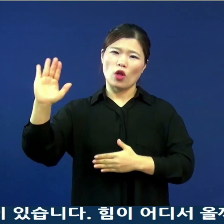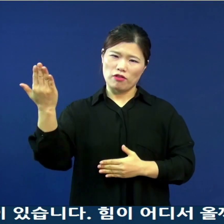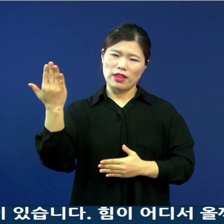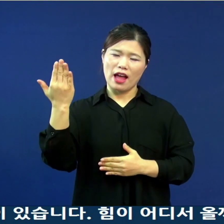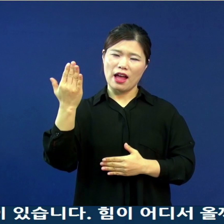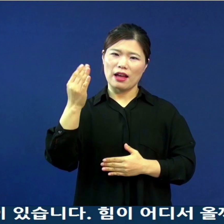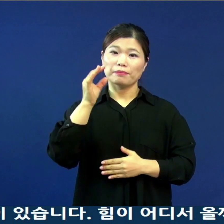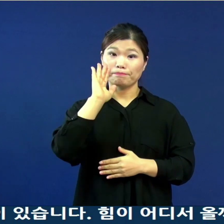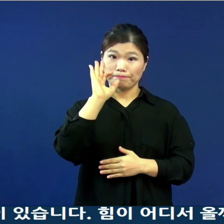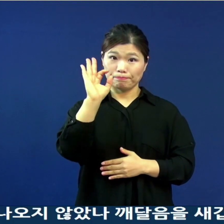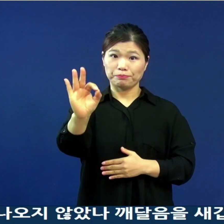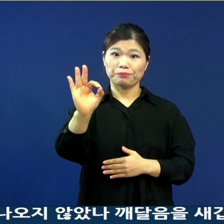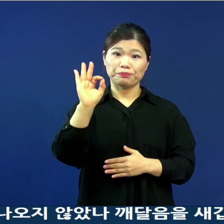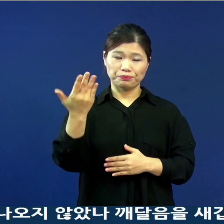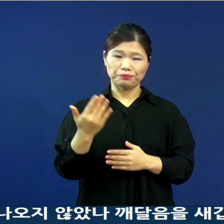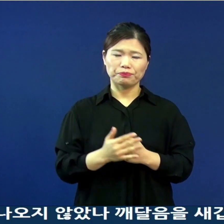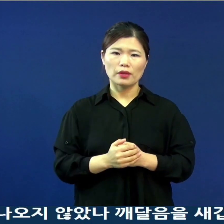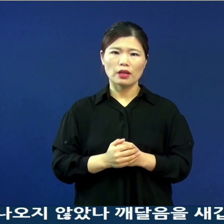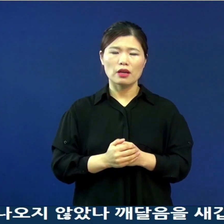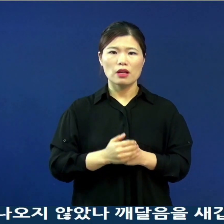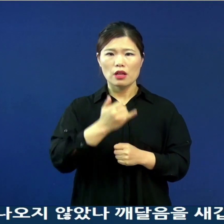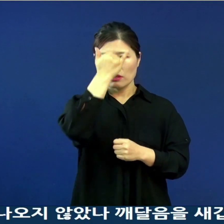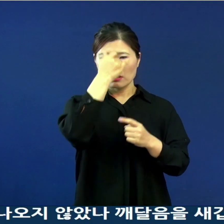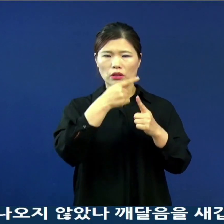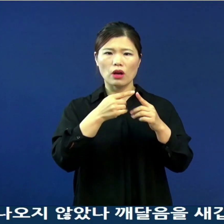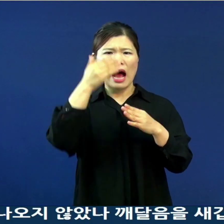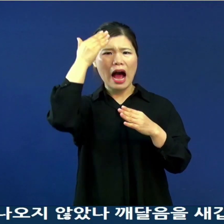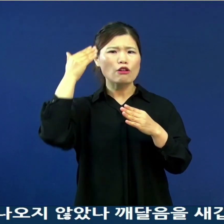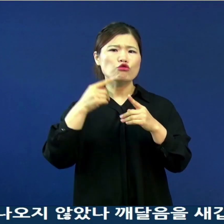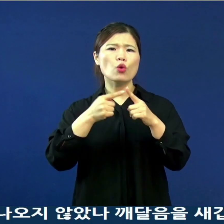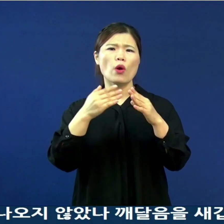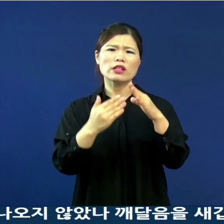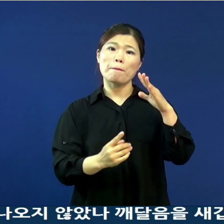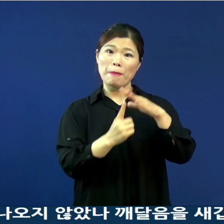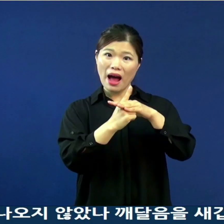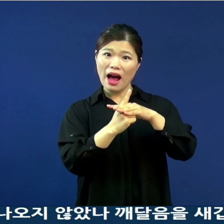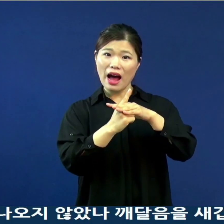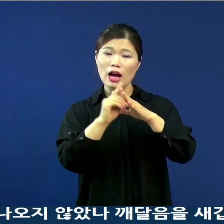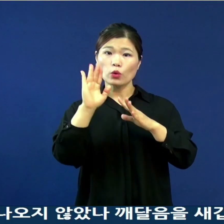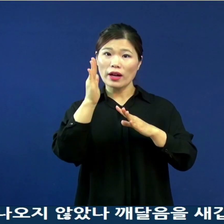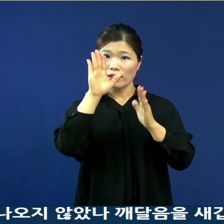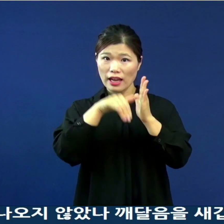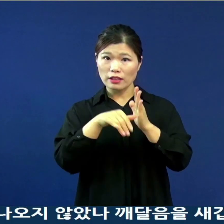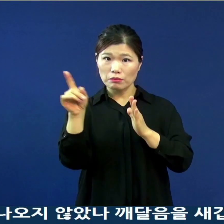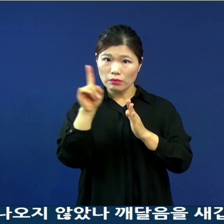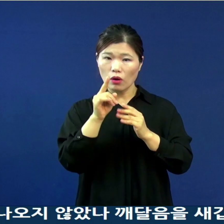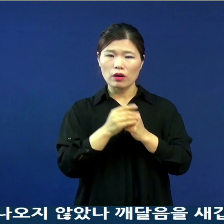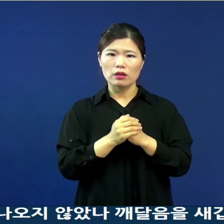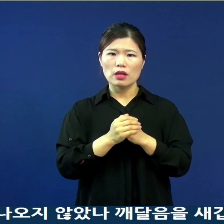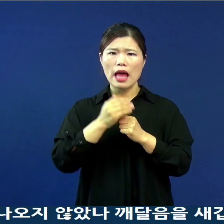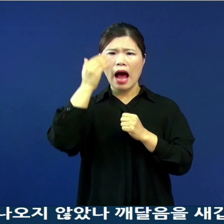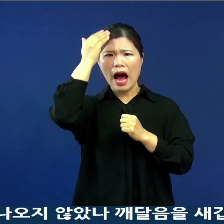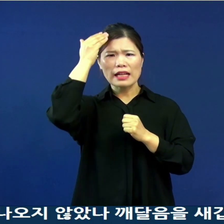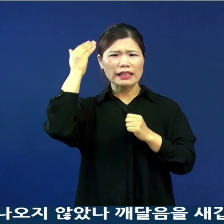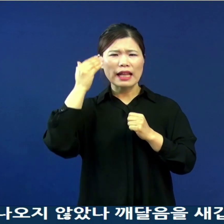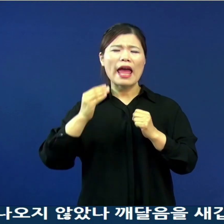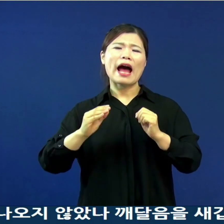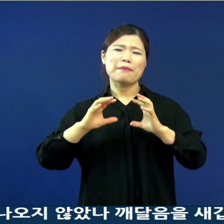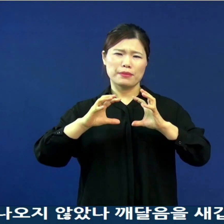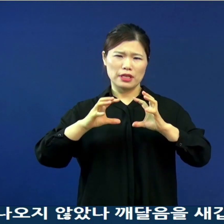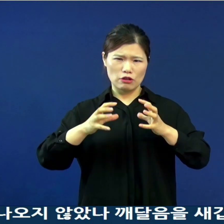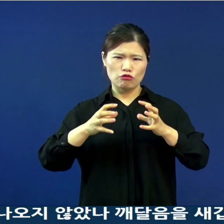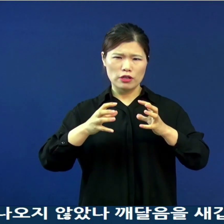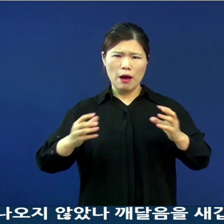있겠습니다. 충영교회가 한국교회의 두각을 나타내며 가파른 성장을 이루던 시기는 대한민국이 도약적인 경제